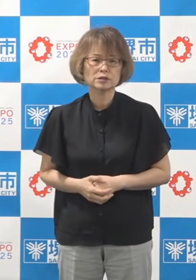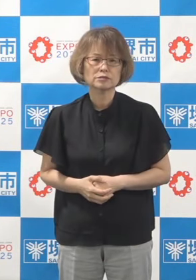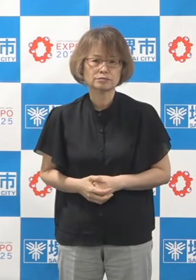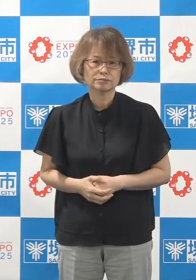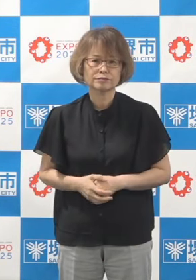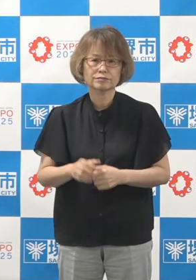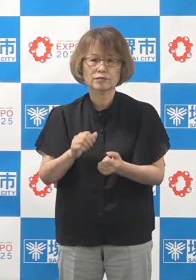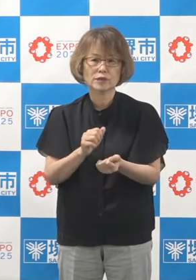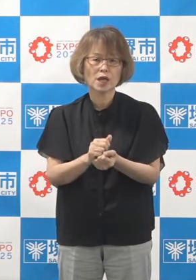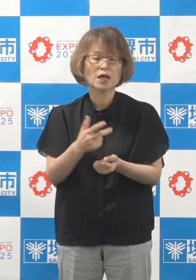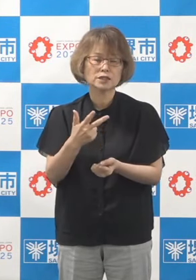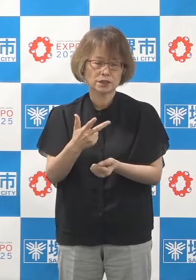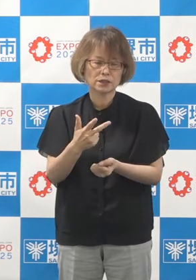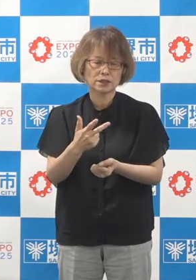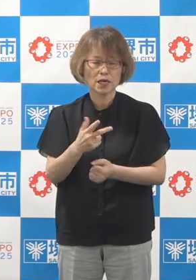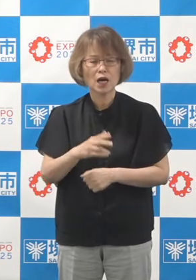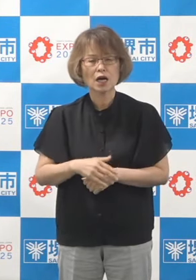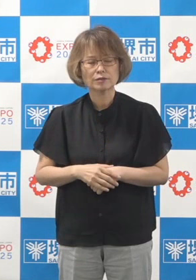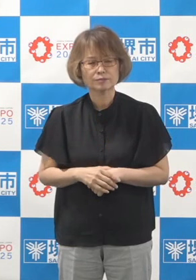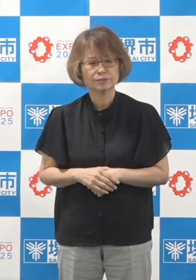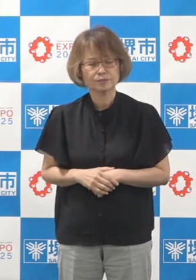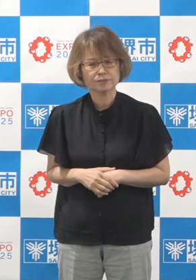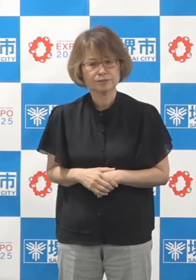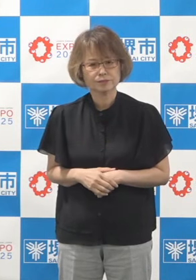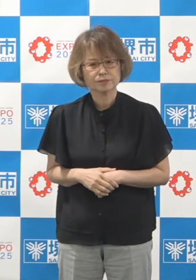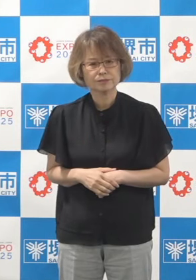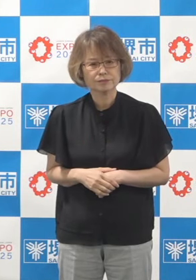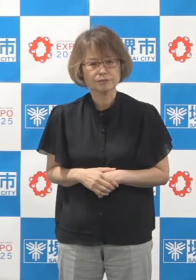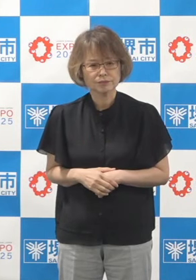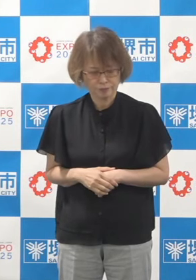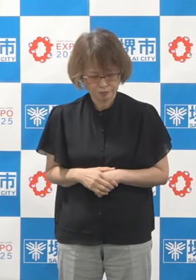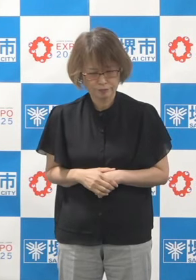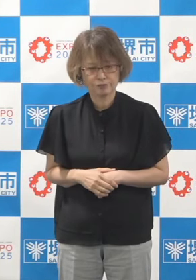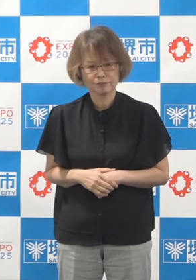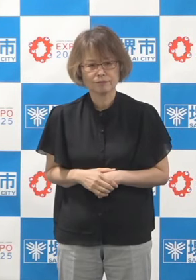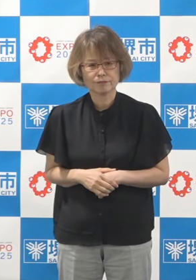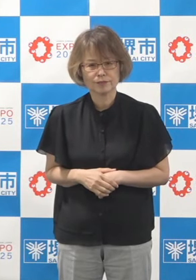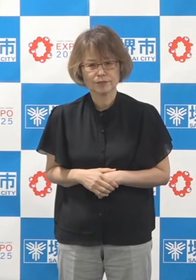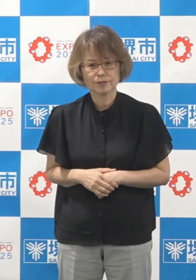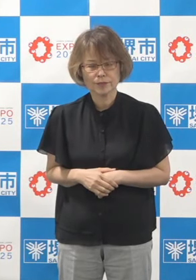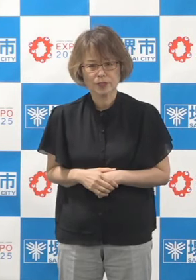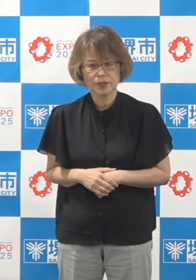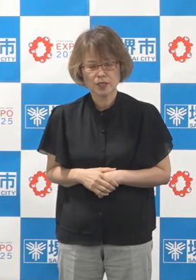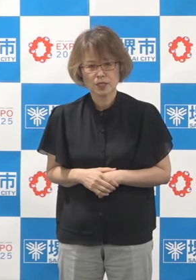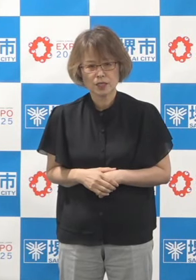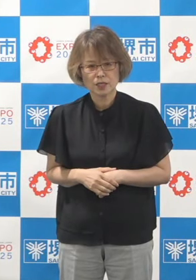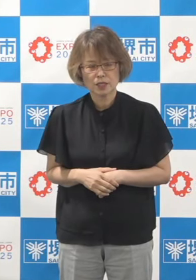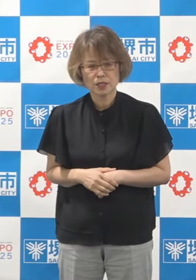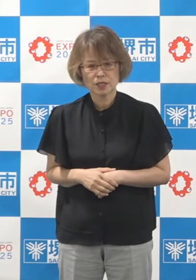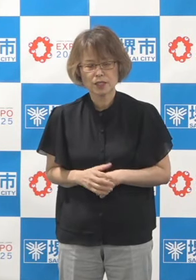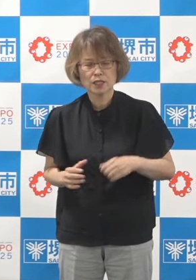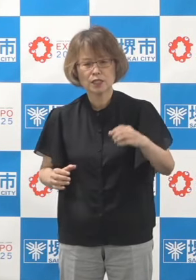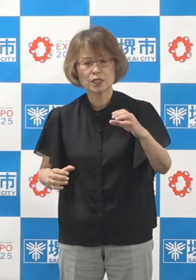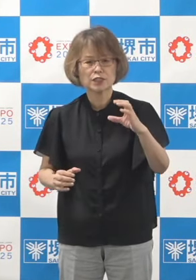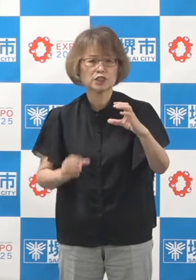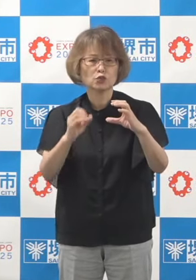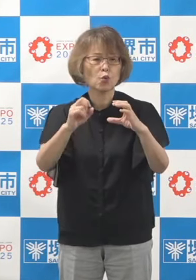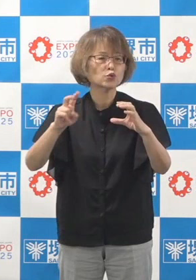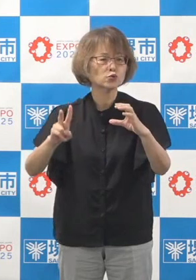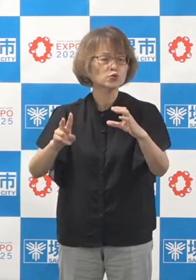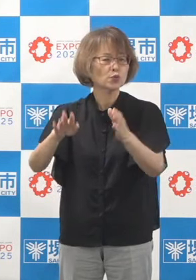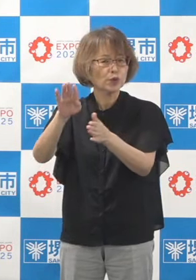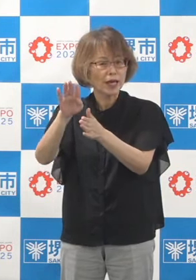市が実際に今脱炭素2050年のカーボンニュートラルに向けて行動しておりますので、そ